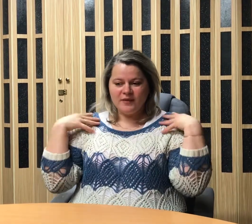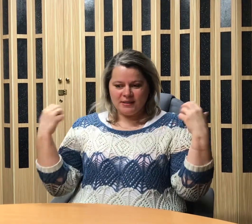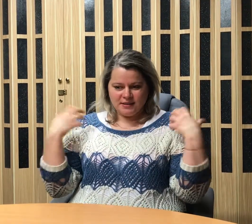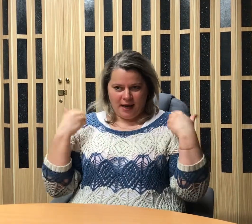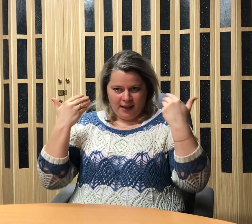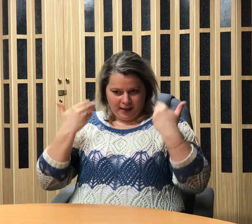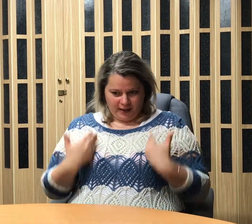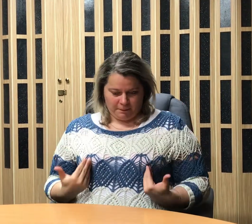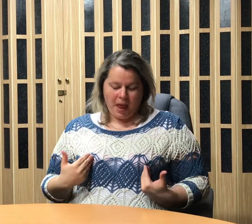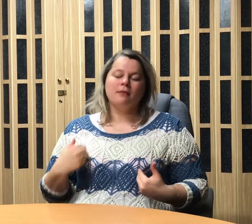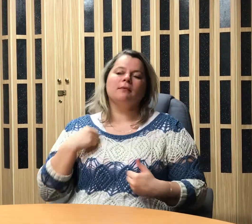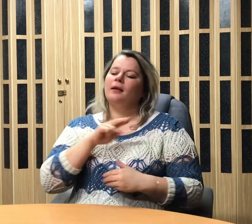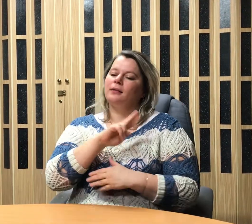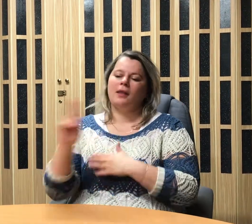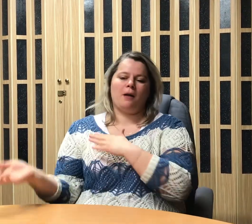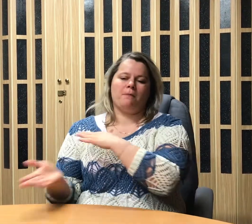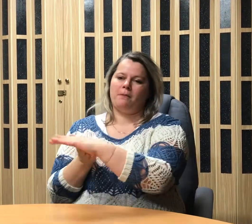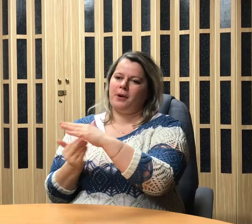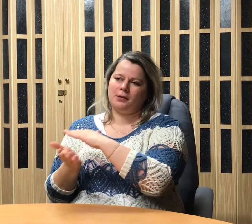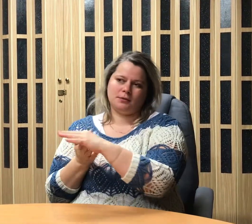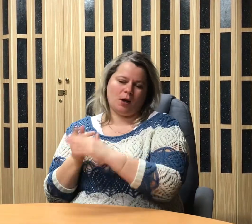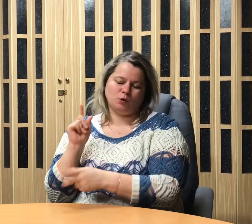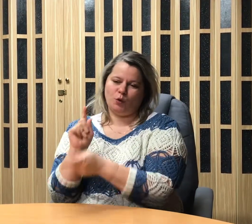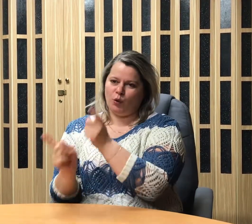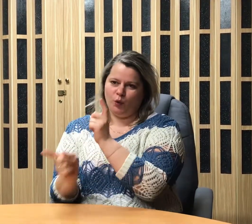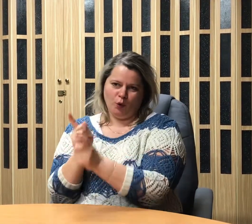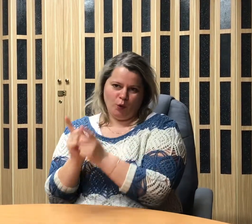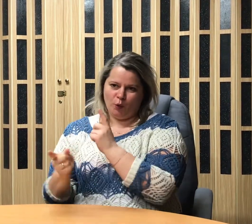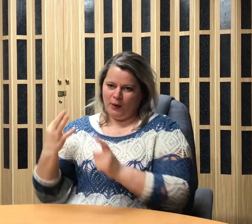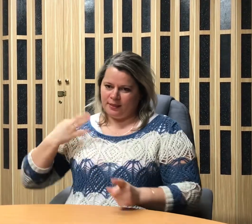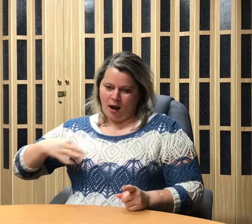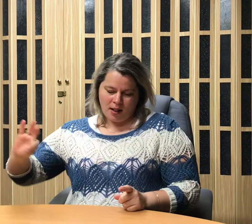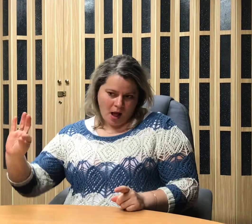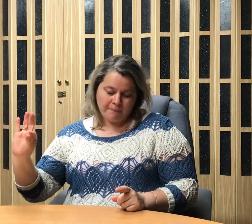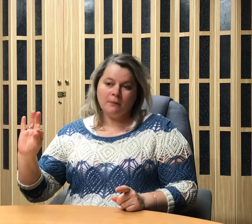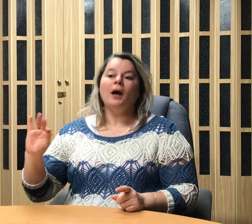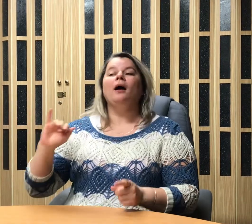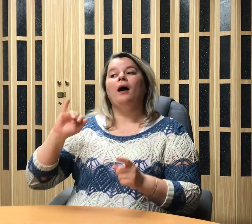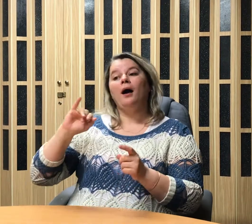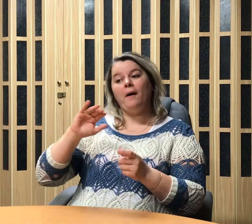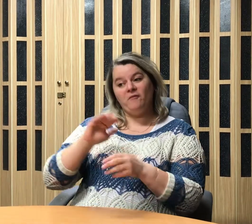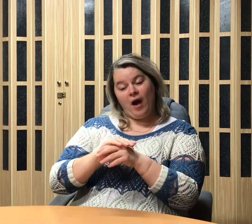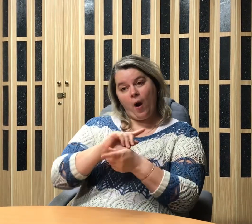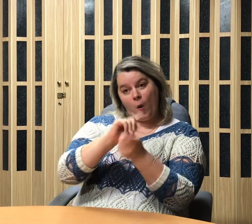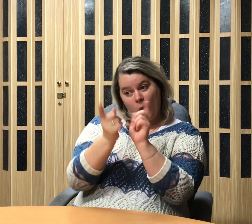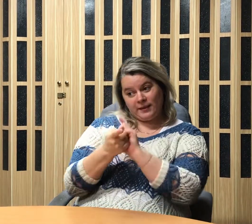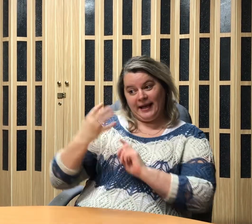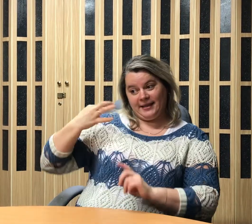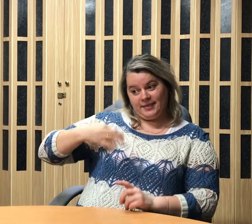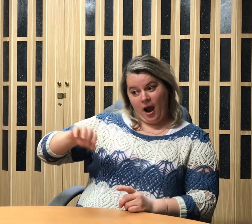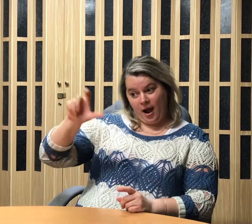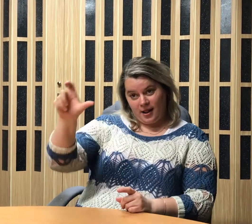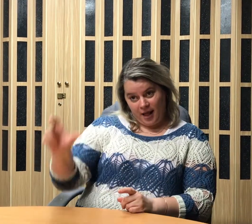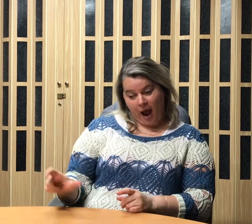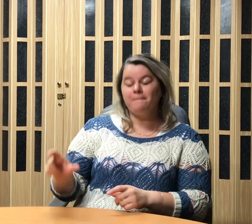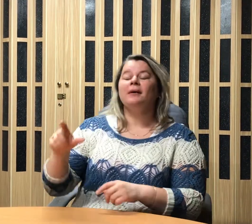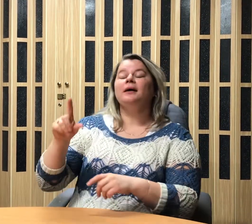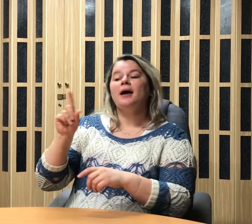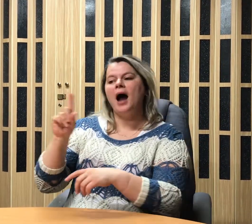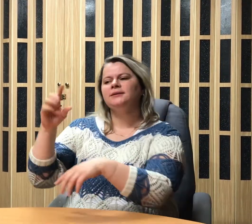Piemēram, runājot par manu veselību, es noteikti nepieaicinātu kā tulku savu dēlu. Bet otrādi, ja,